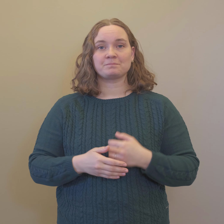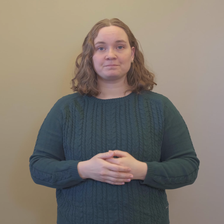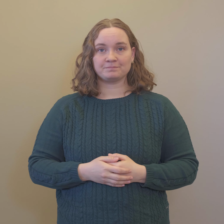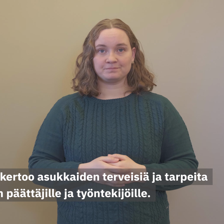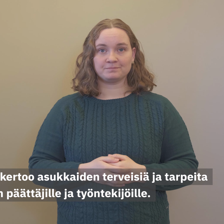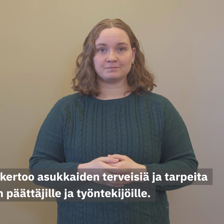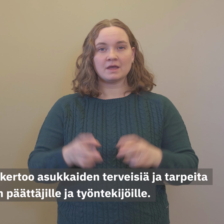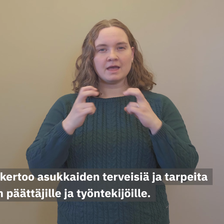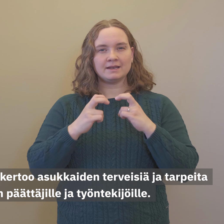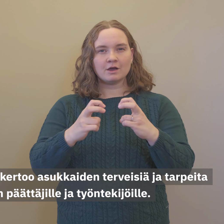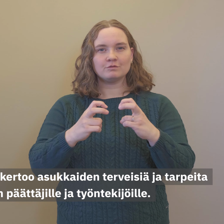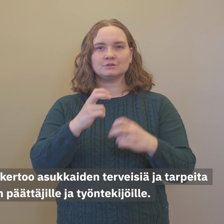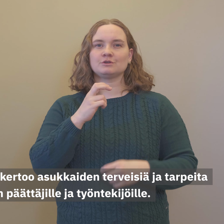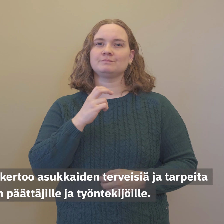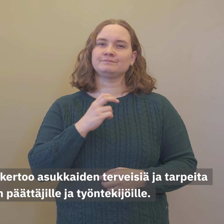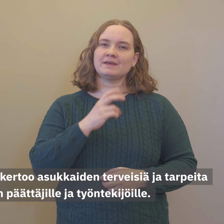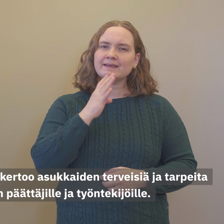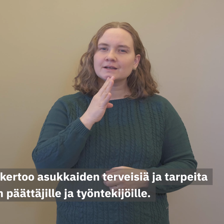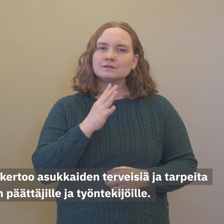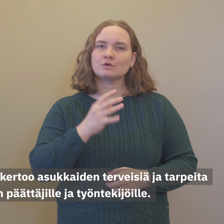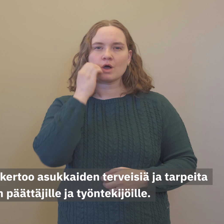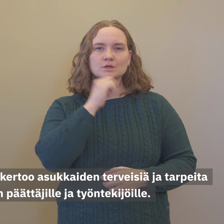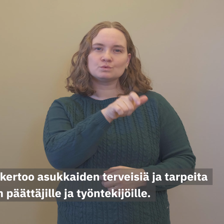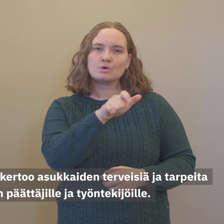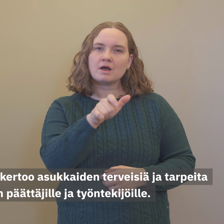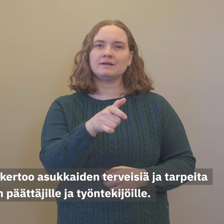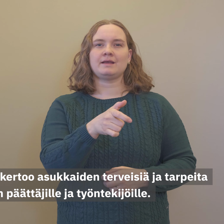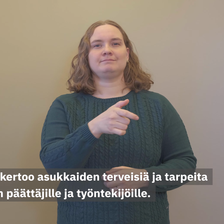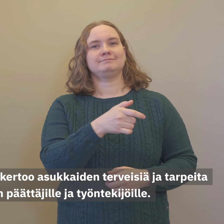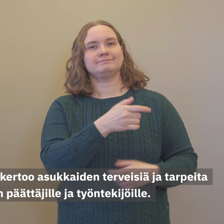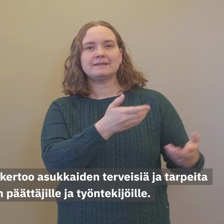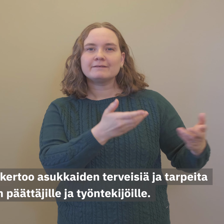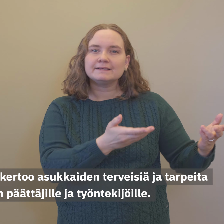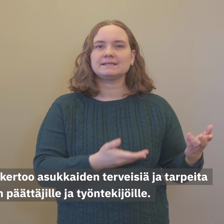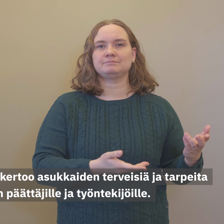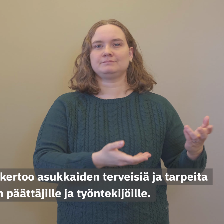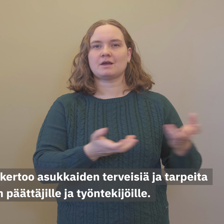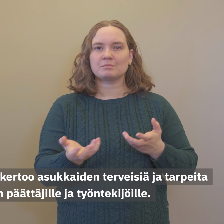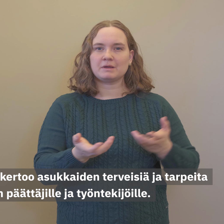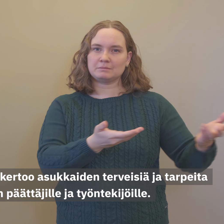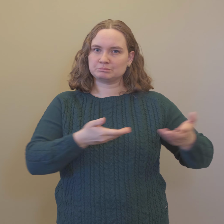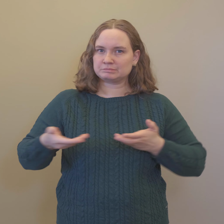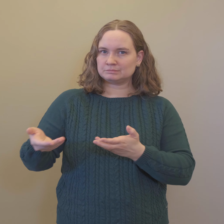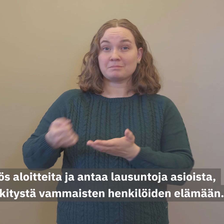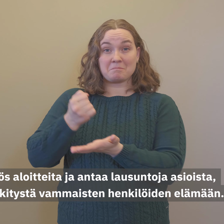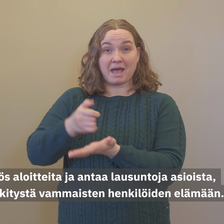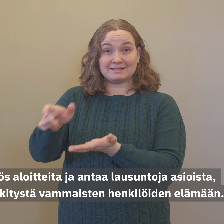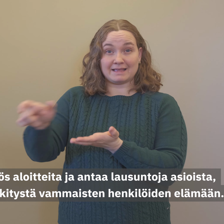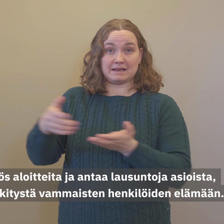Neuvosto kertoo asukkaiden terveisiä ja tarpeita kaupungin päättäjille ja työntekijöille. Se tekee myös